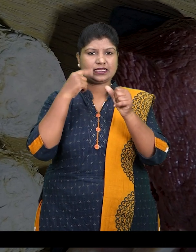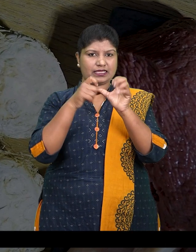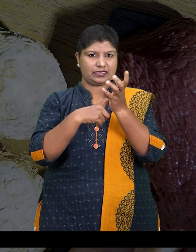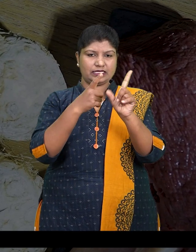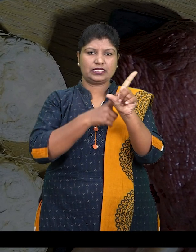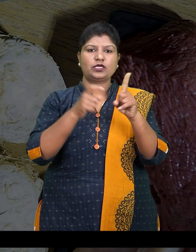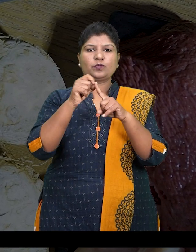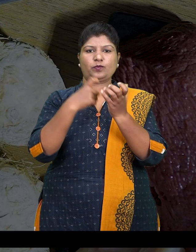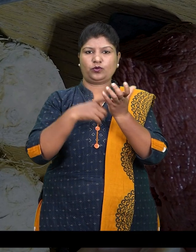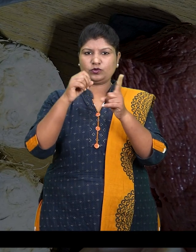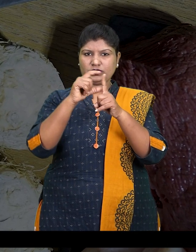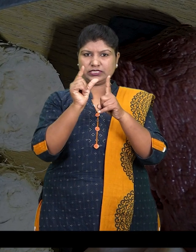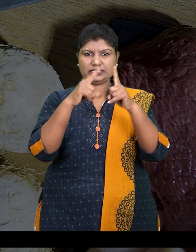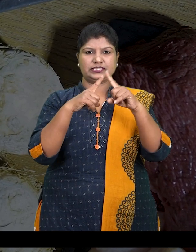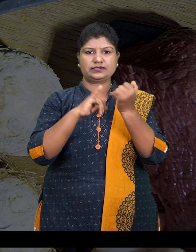डेयरी उत्पाद,